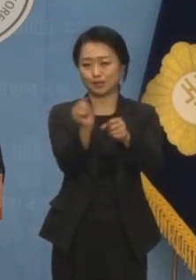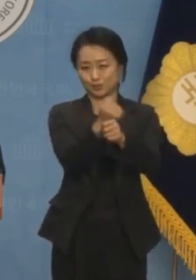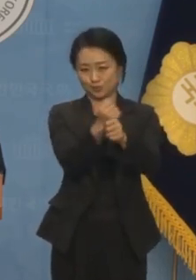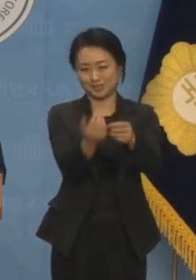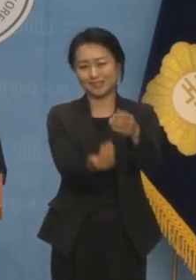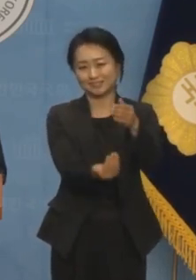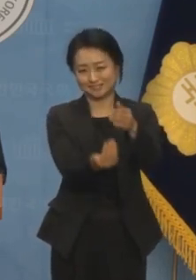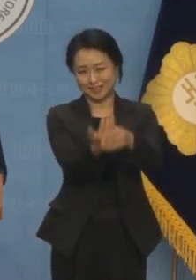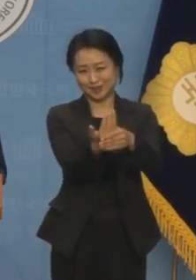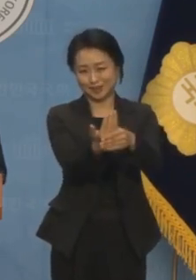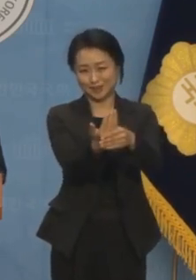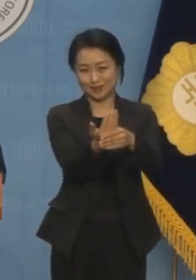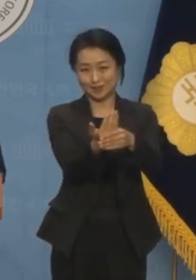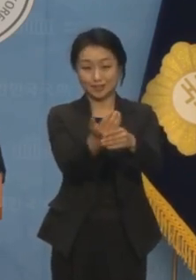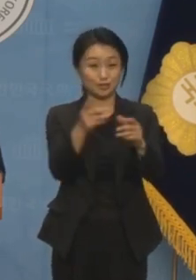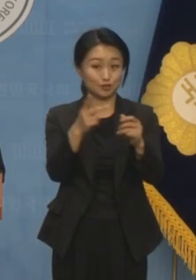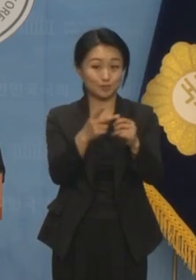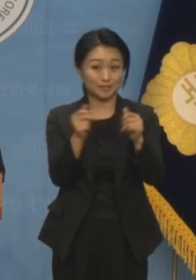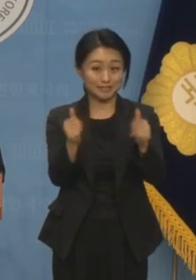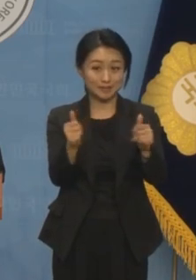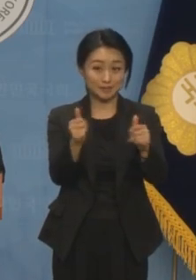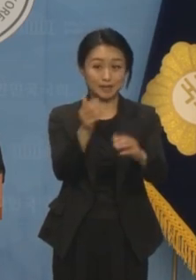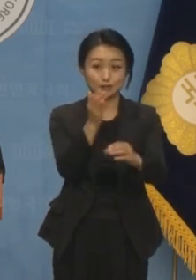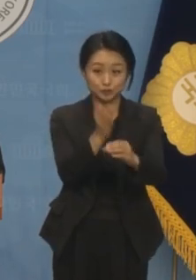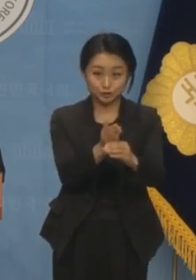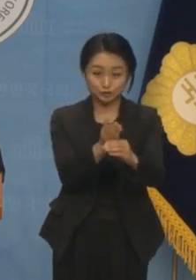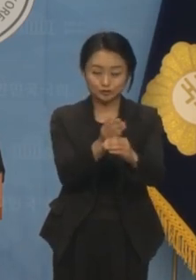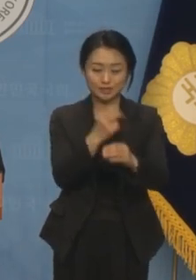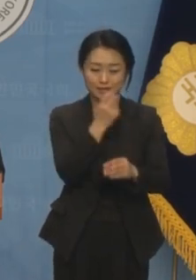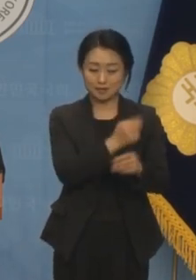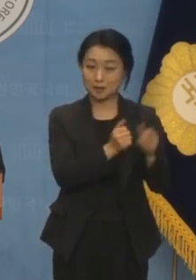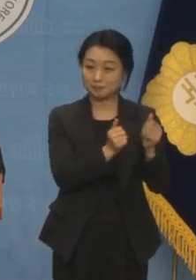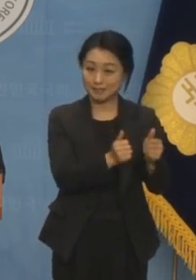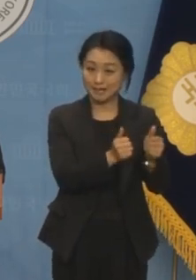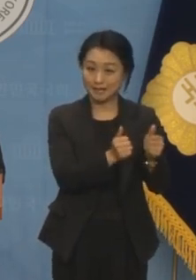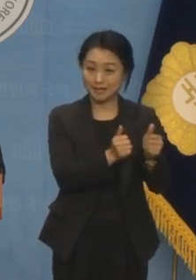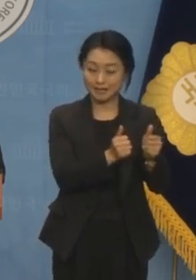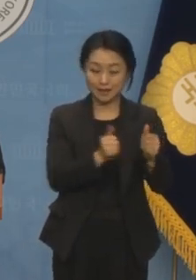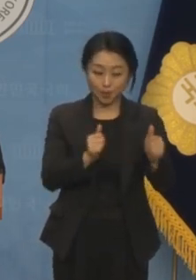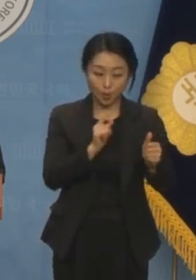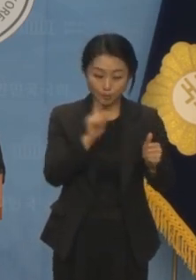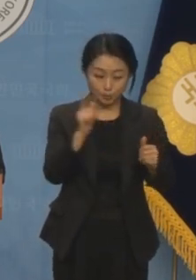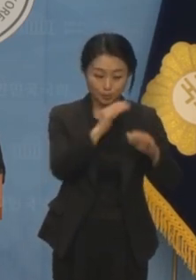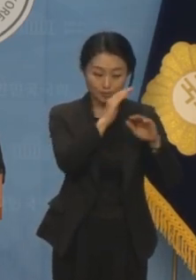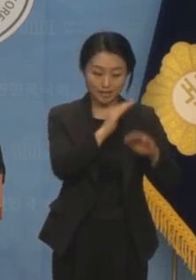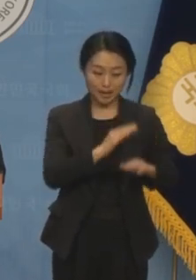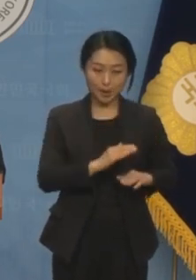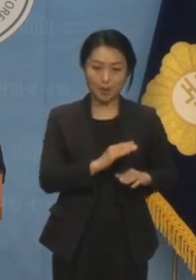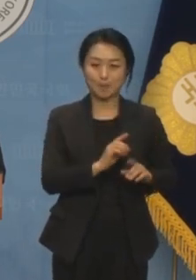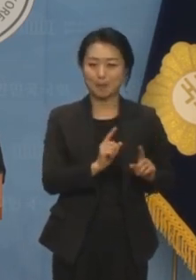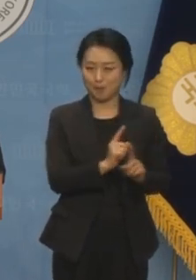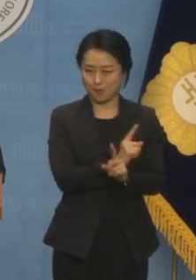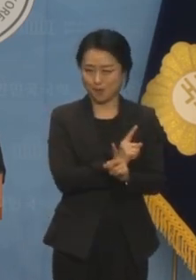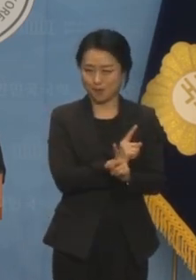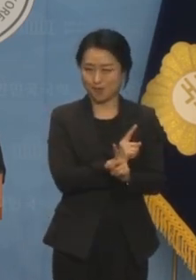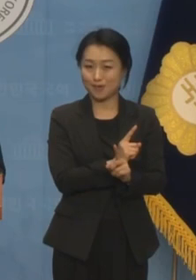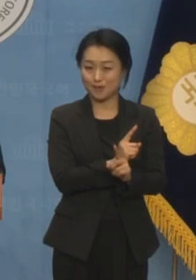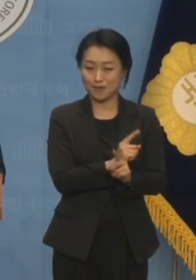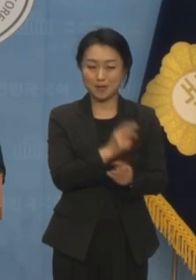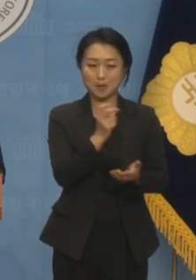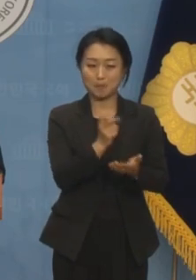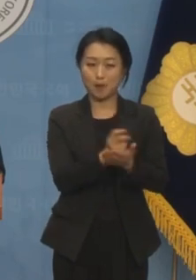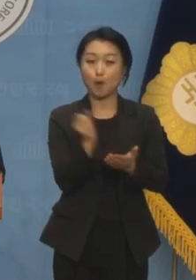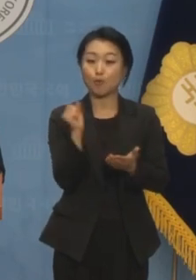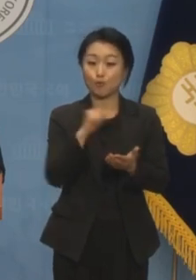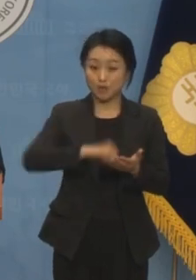조작 사건 항소심이 열리고 있는데 검찰이 공소장을 변경하면서 법 위반으로